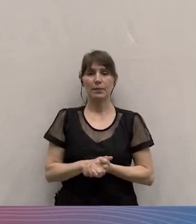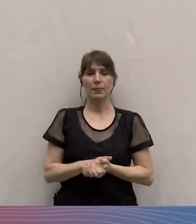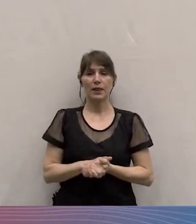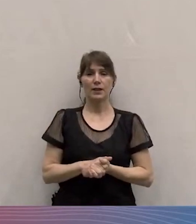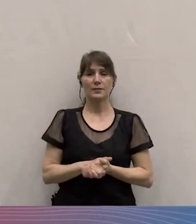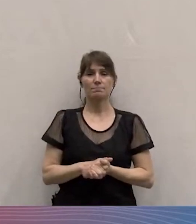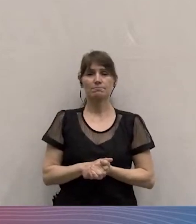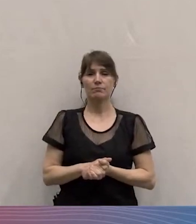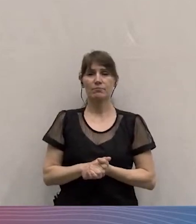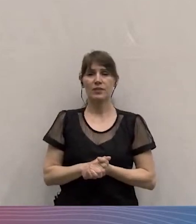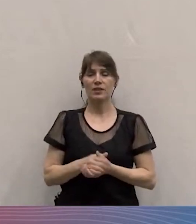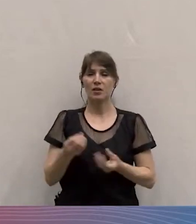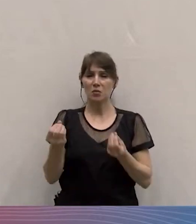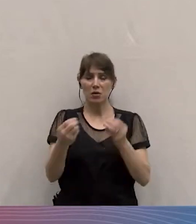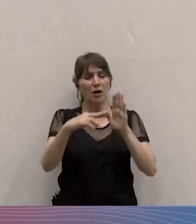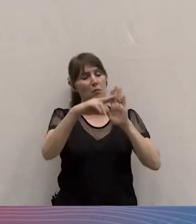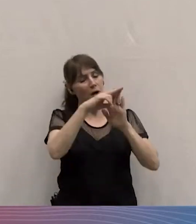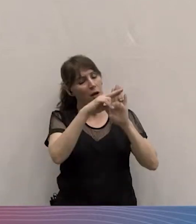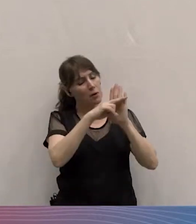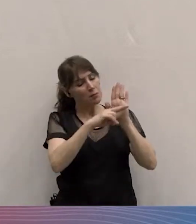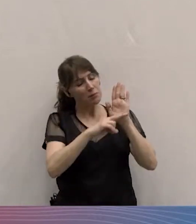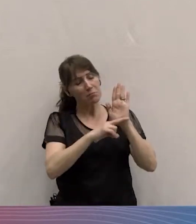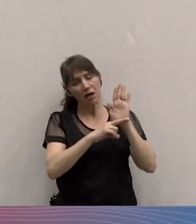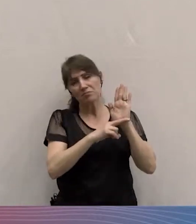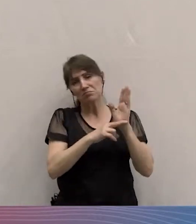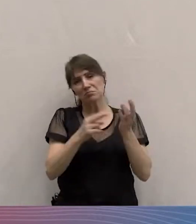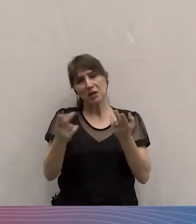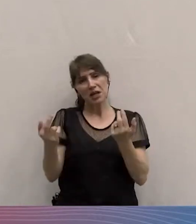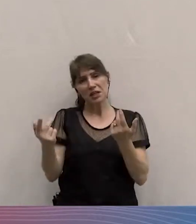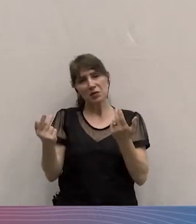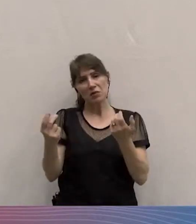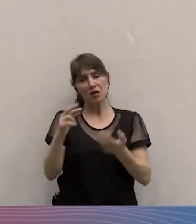Irmãos, as formas são ordenanças,